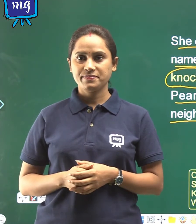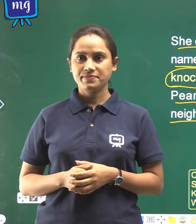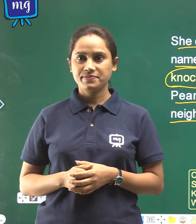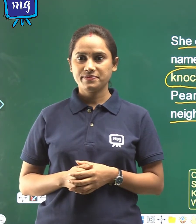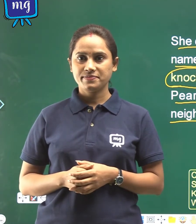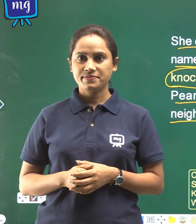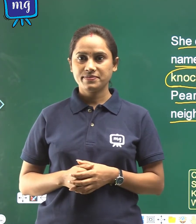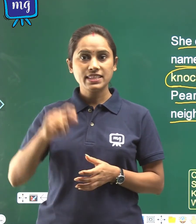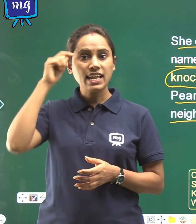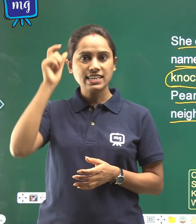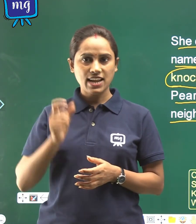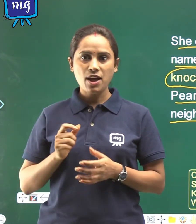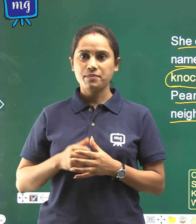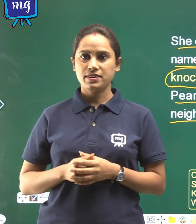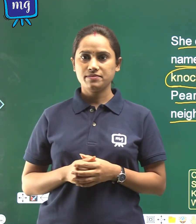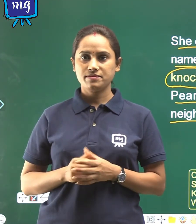शार्प,